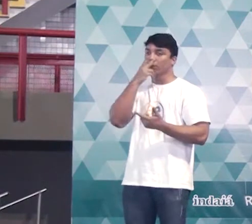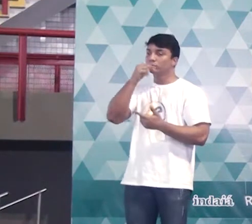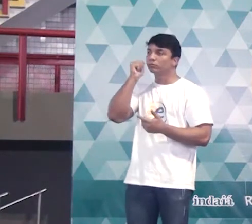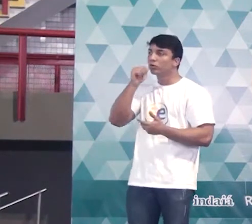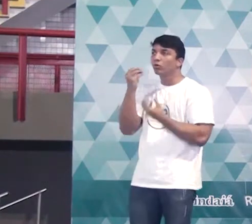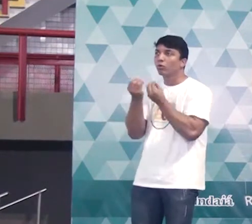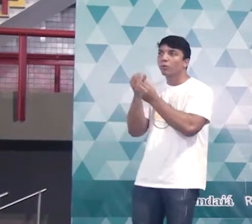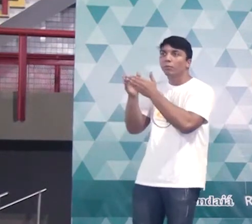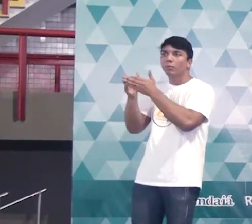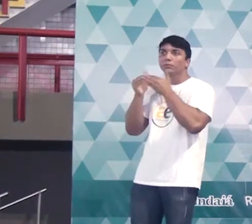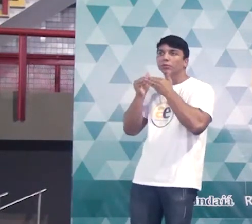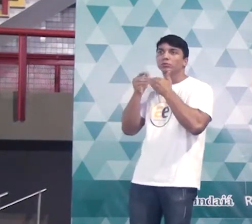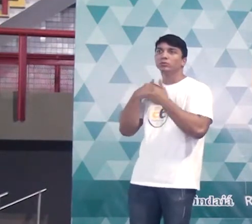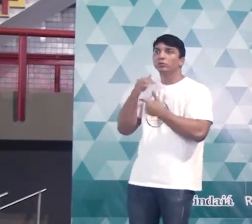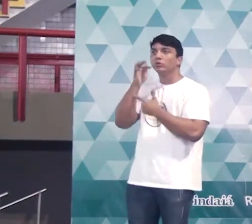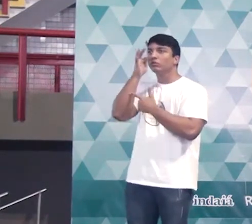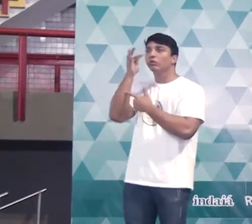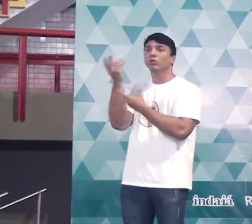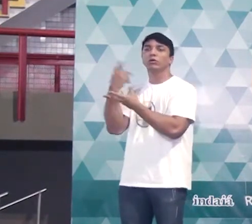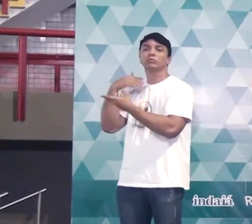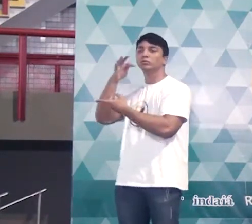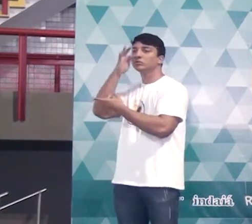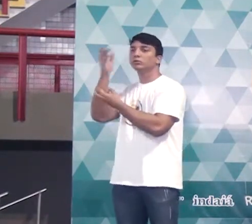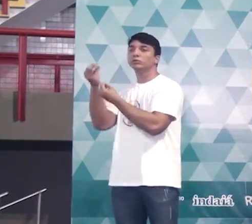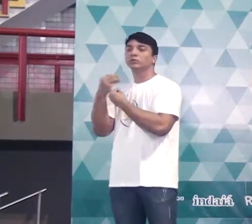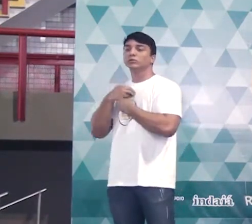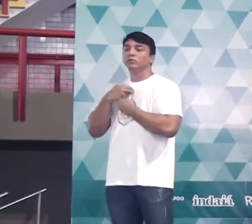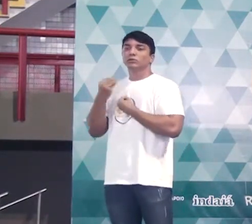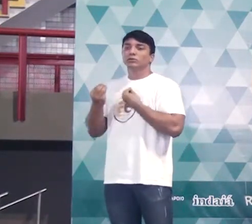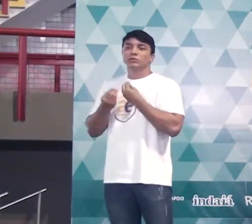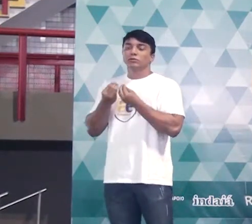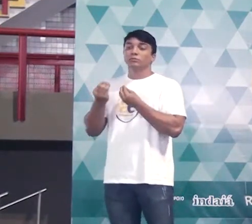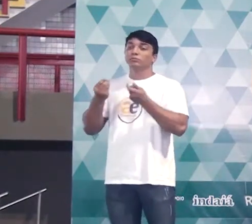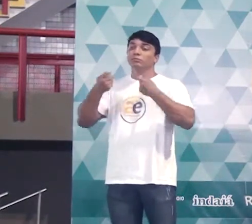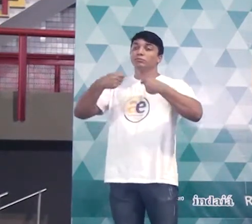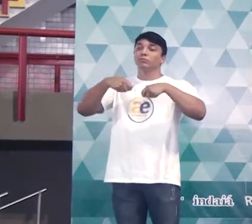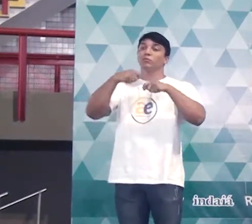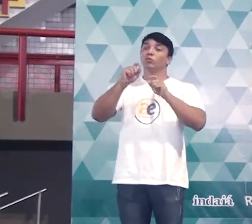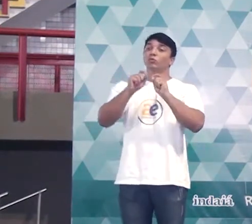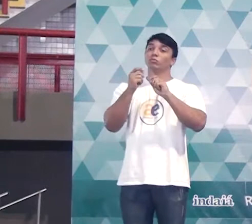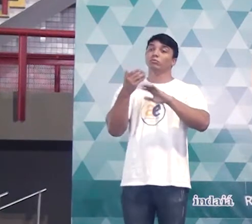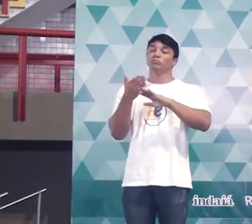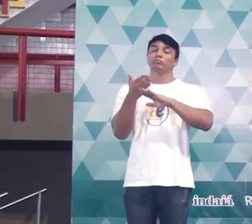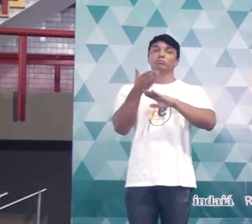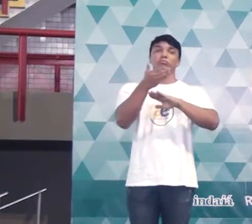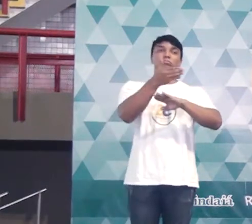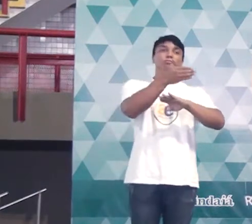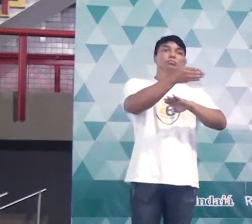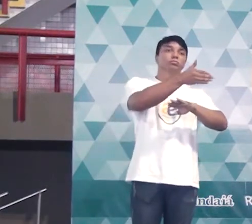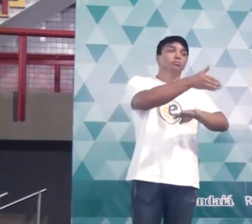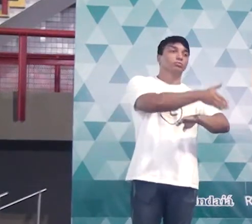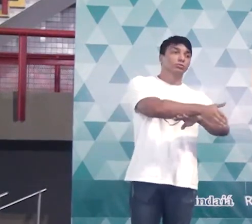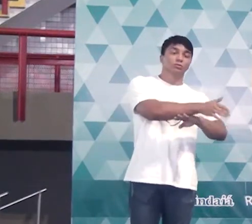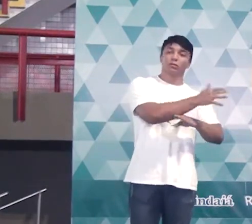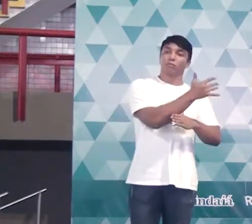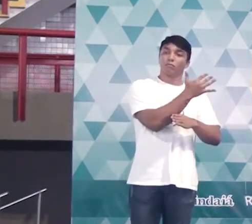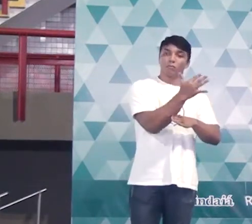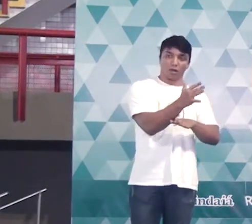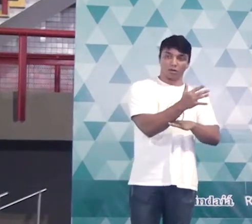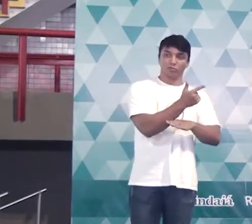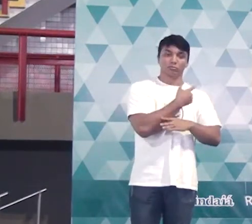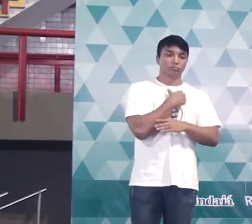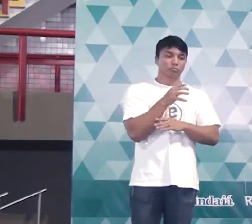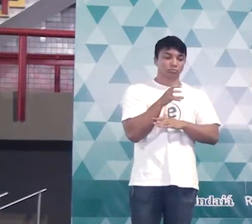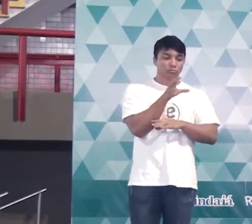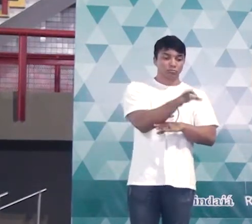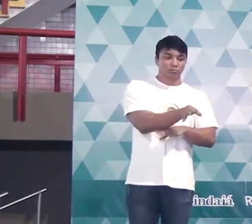cavernas solicitar uma flor ao homem das cavernas, ela deveria ir até o meio do mato, pegar uma